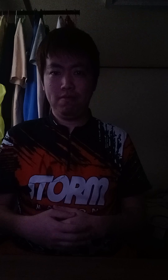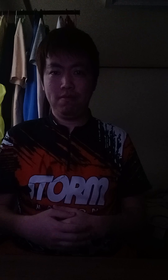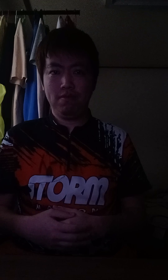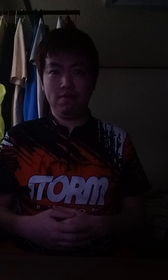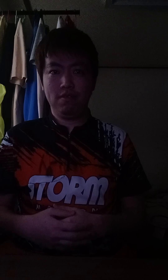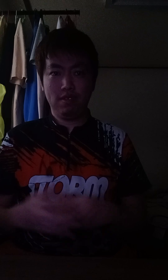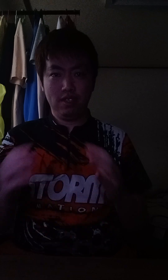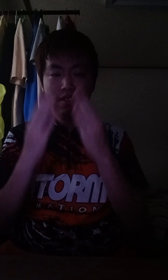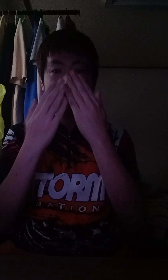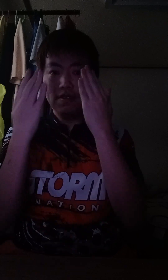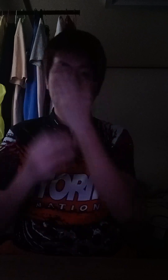승현 크림 바를 수 있지? 네.